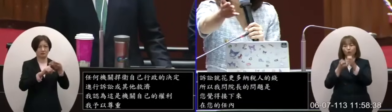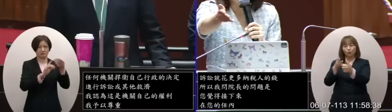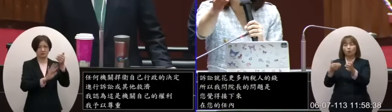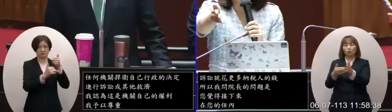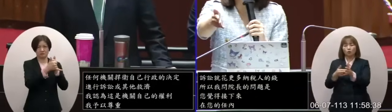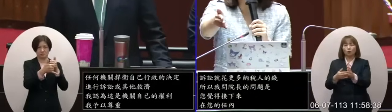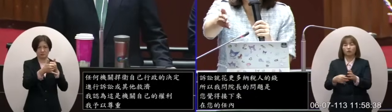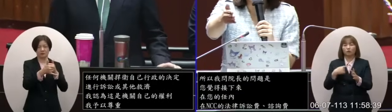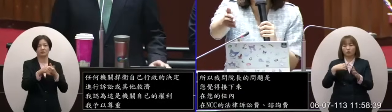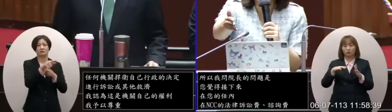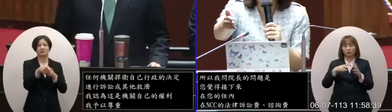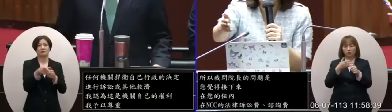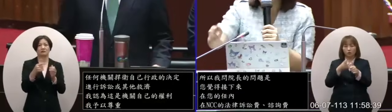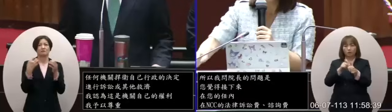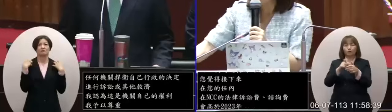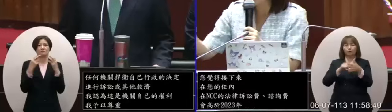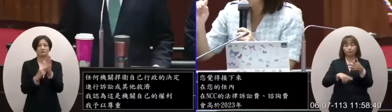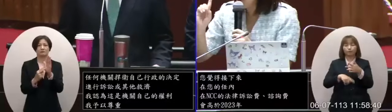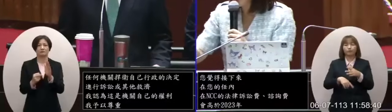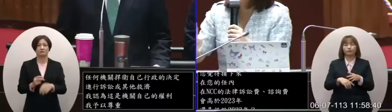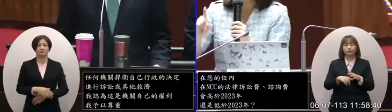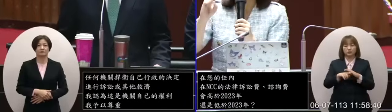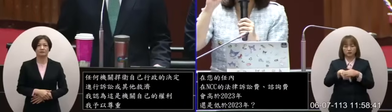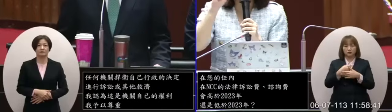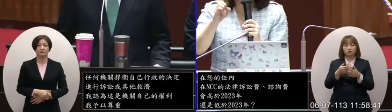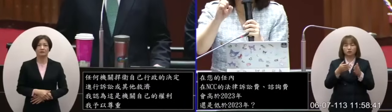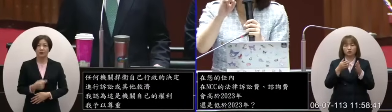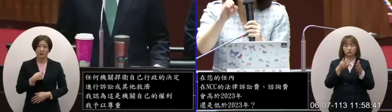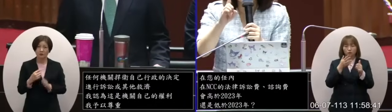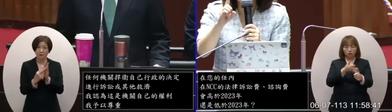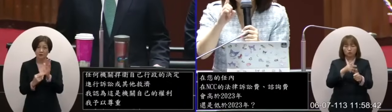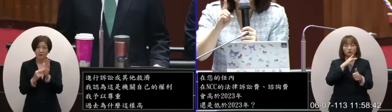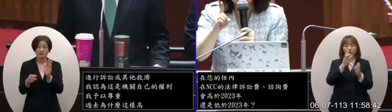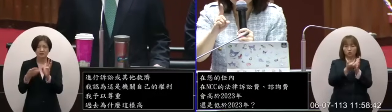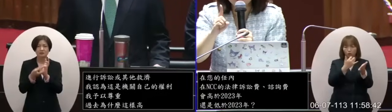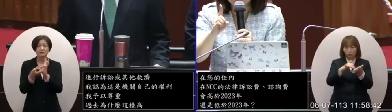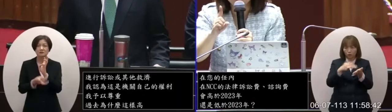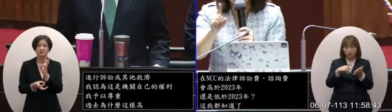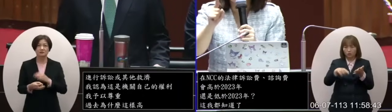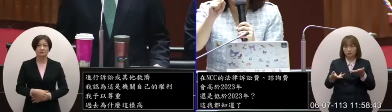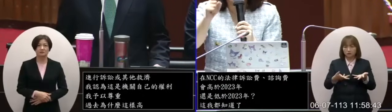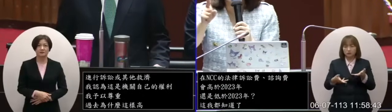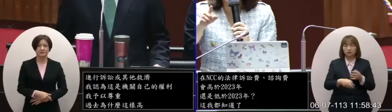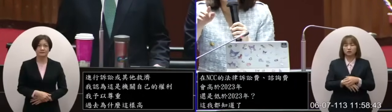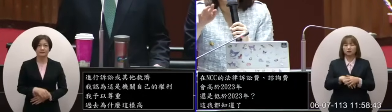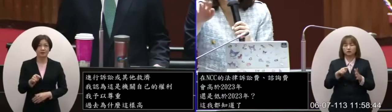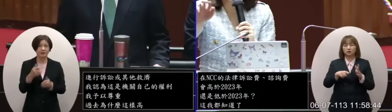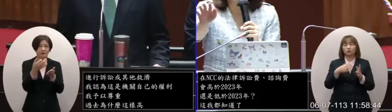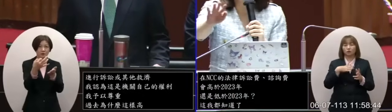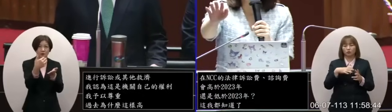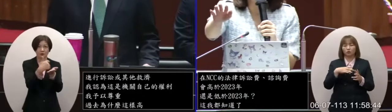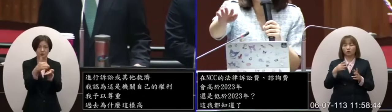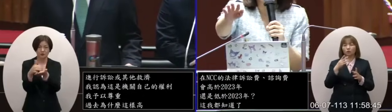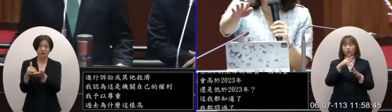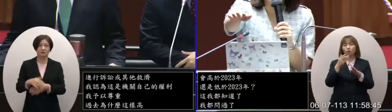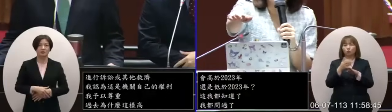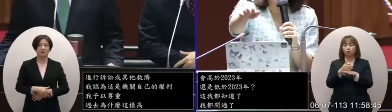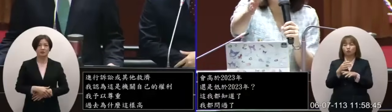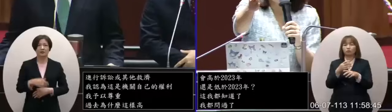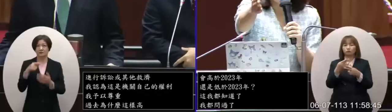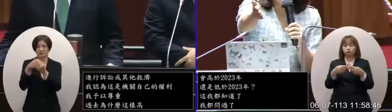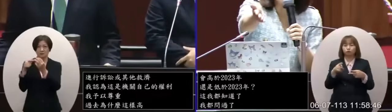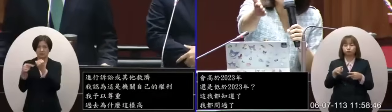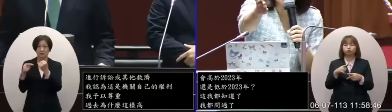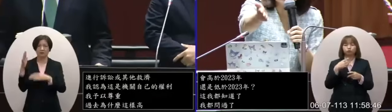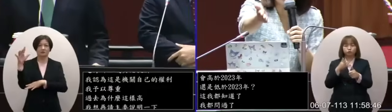问过了。我问的问题很简单，我只问，我只问编列预算的部分。 这个、 我理解。过客，我知